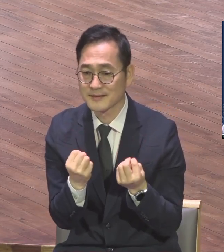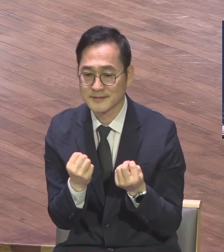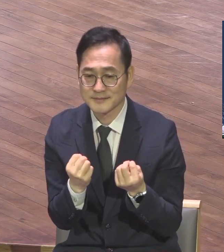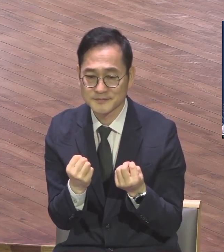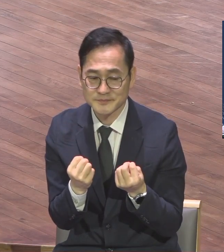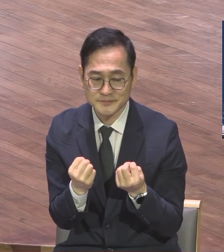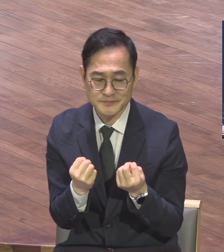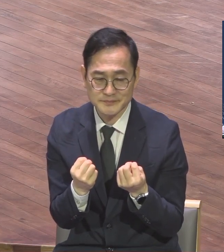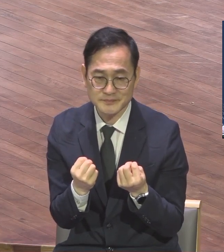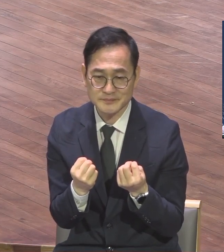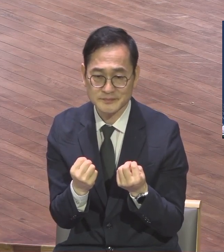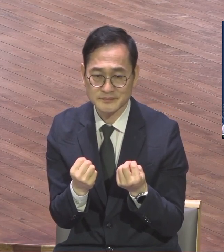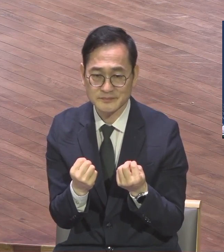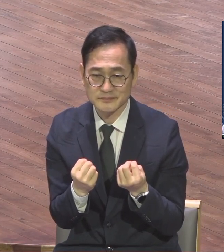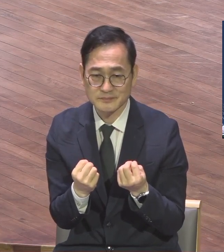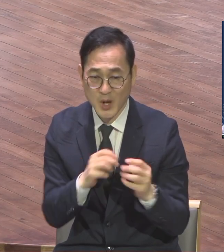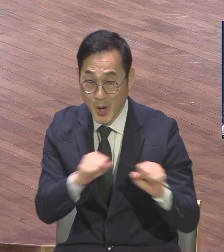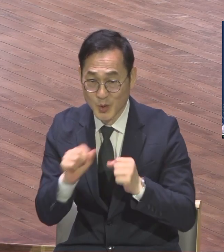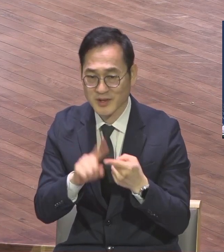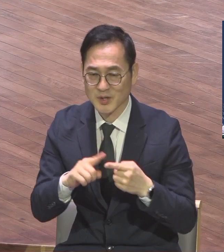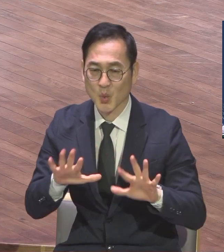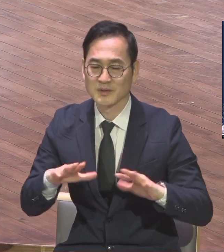오늘 전 그거 알려드리려고 그래요, 제가.